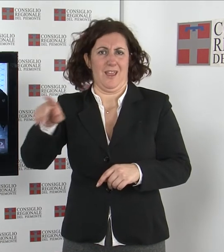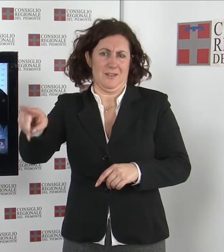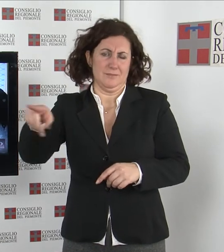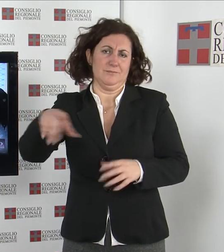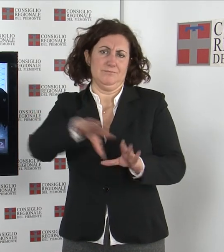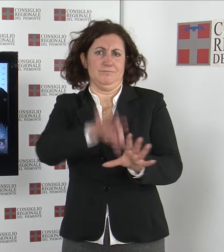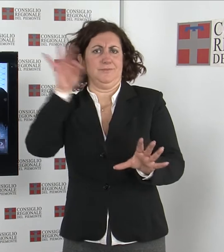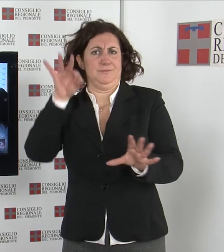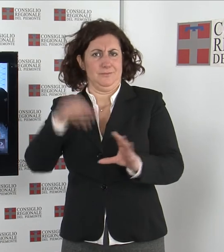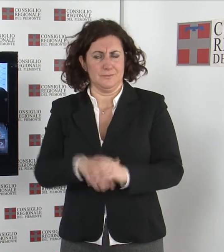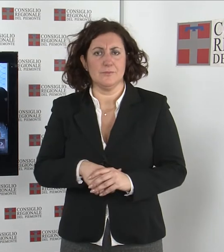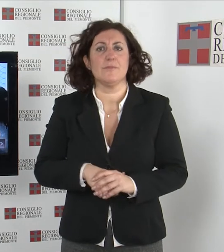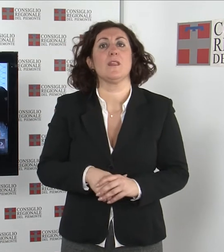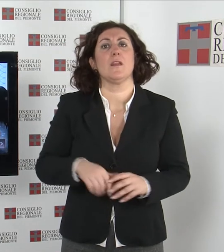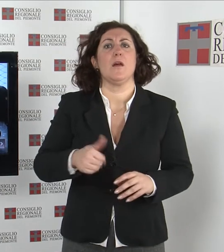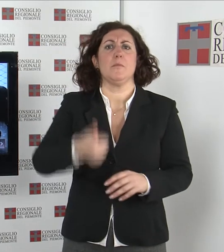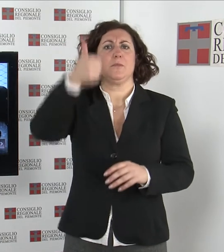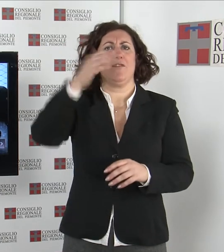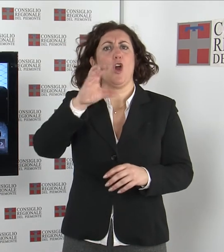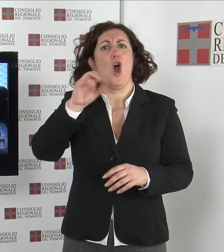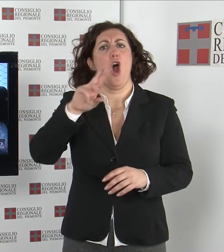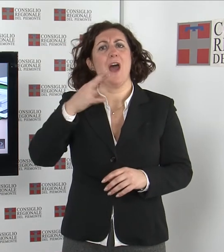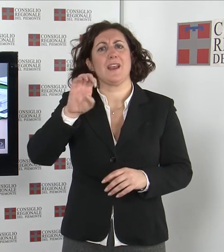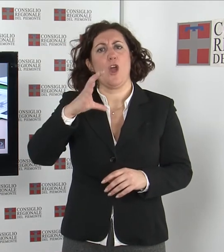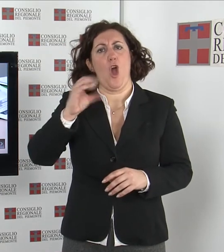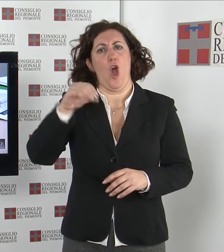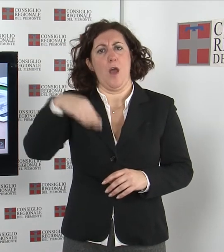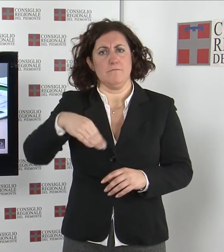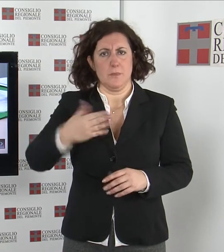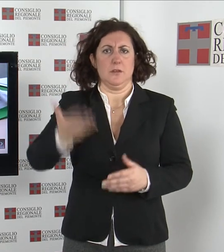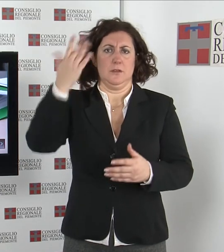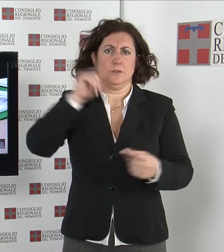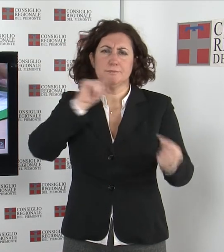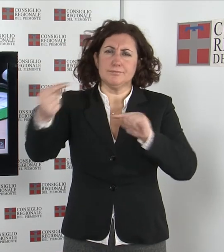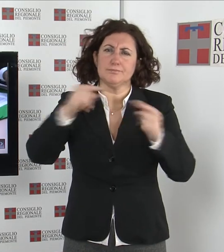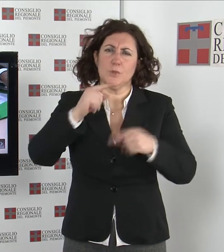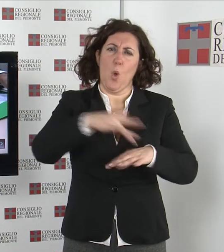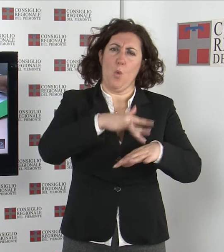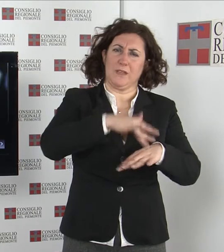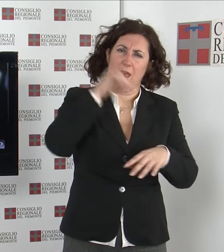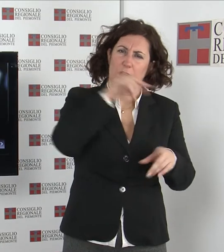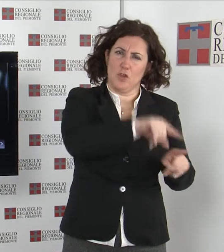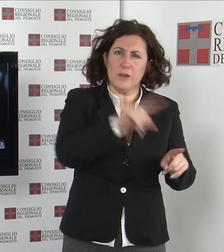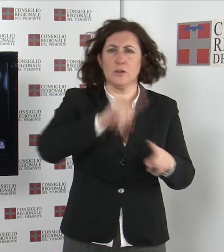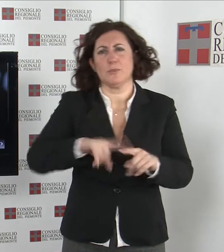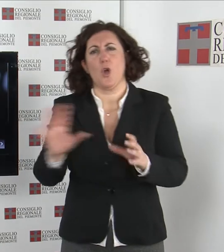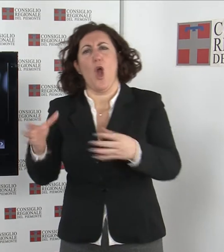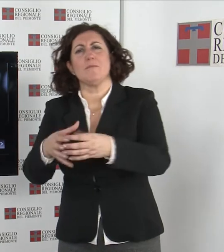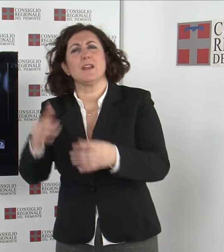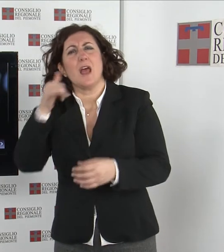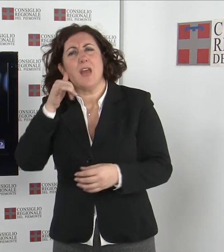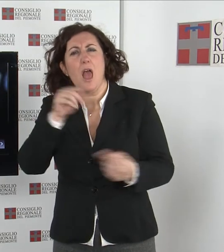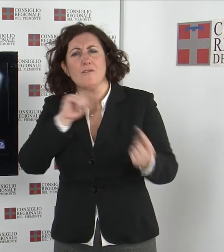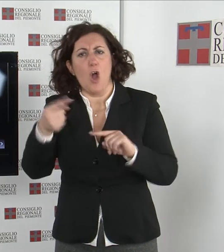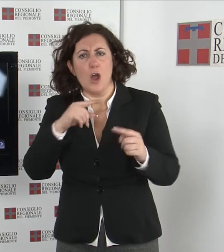per la prima volta il 20 novembre ha risolto gratuitamente una controversia tra un utente di Torino e una compagnia telefonica